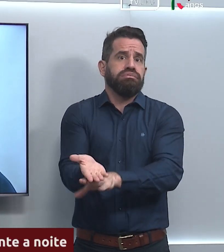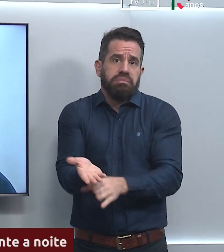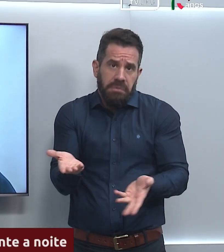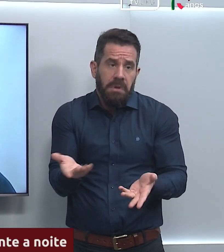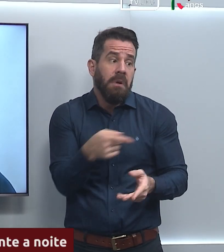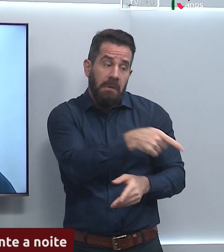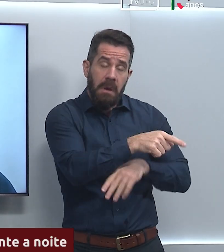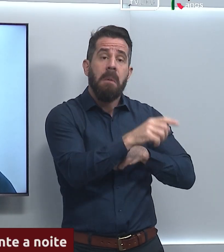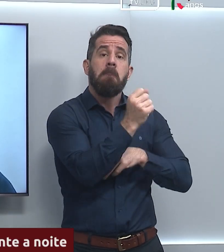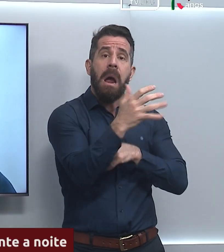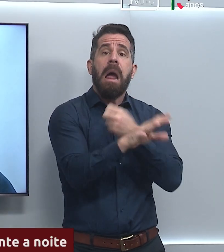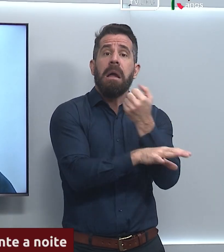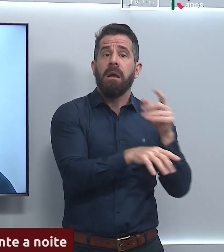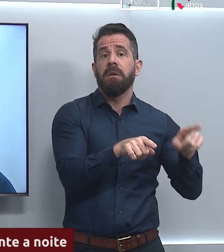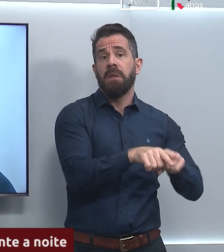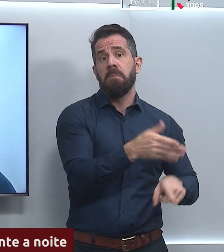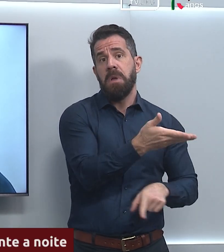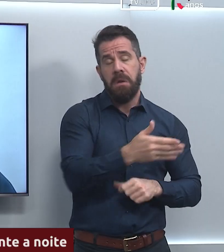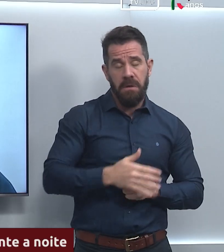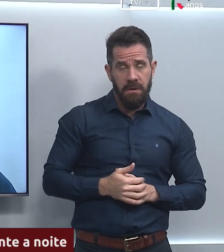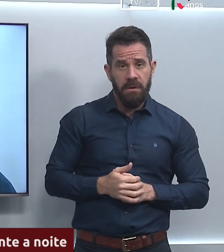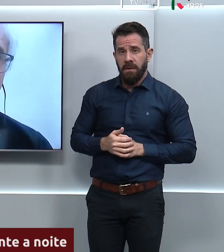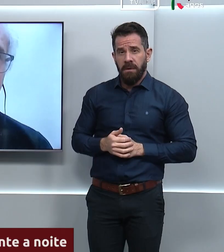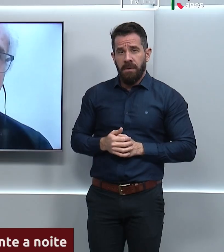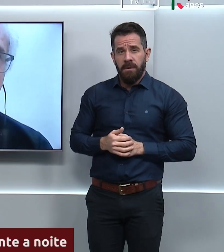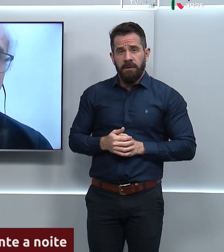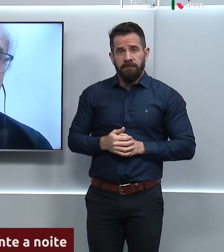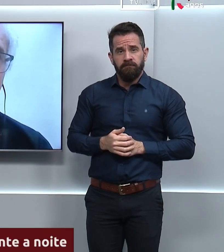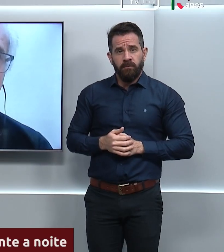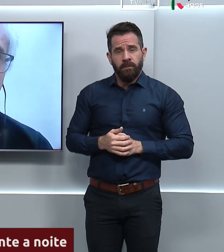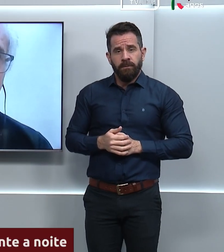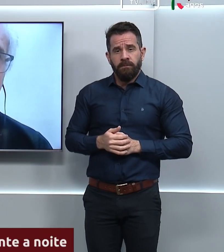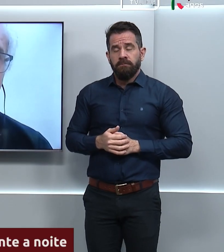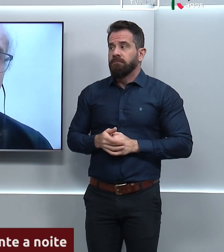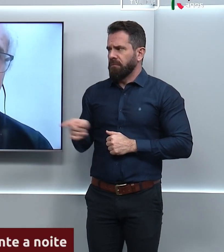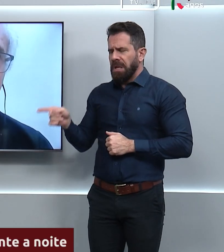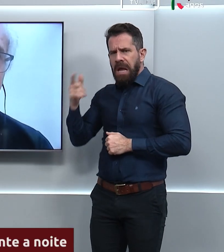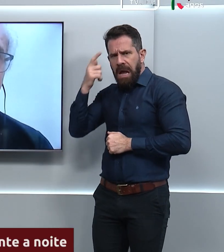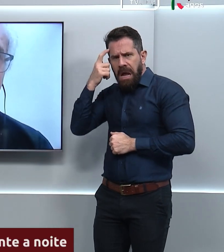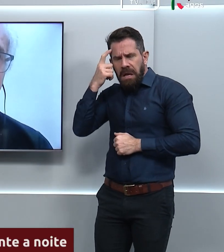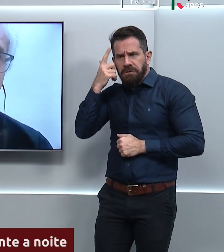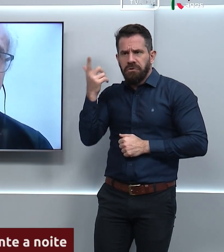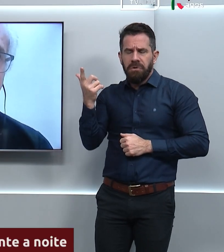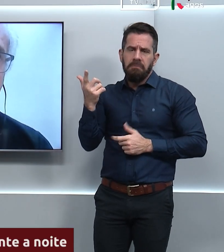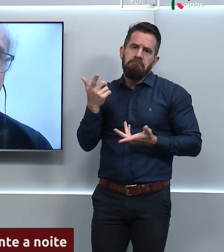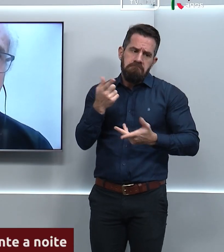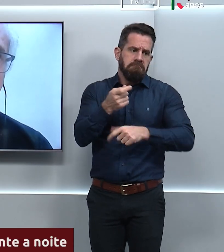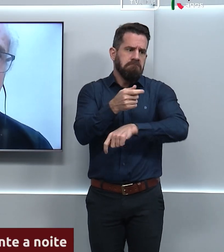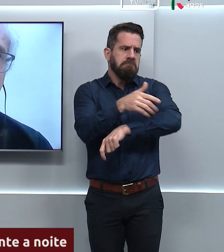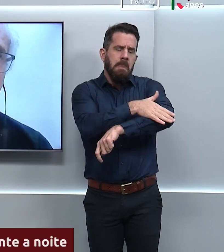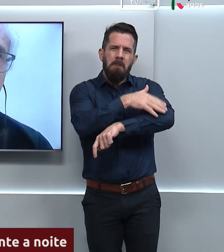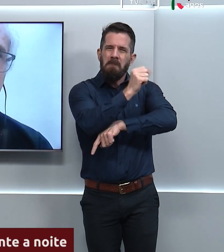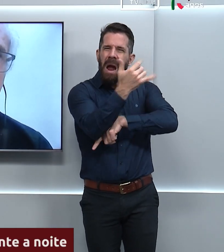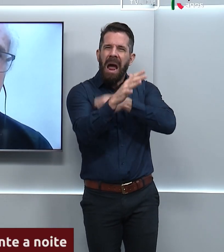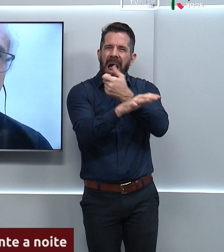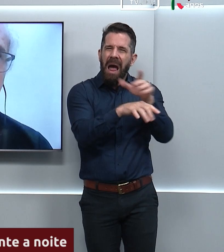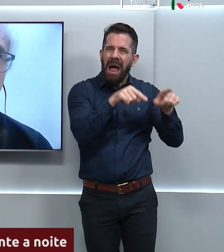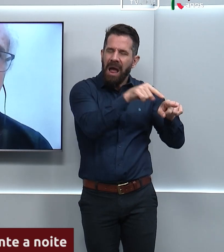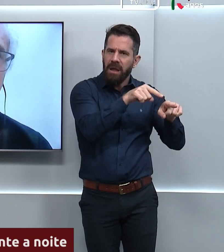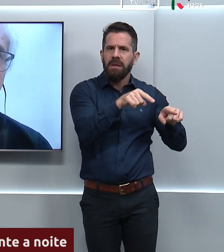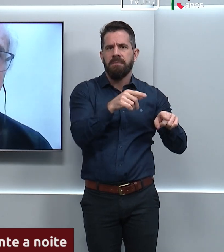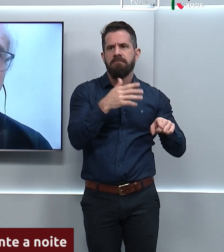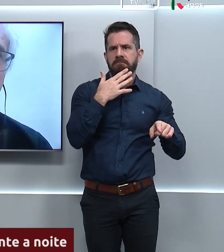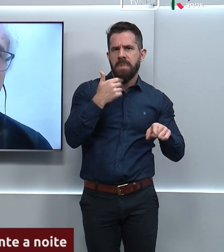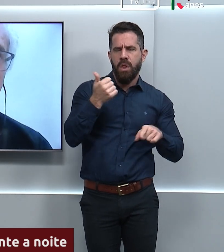Professor, então o senhor acredita que, por exemplo, policiamento nessas regiões, melhor iluminação, também